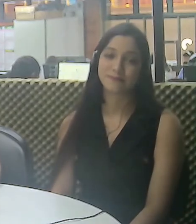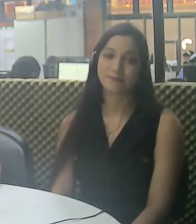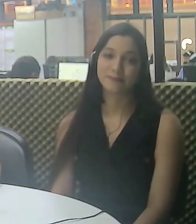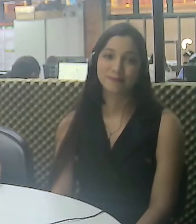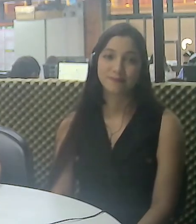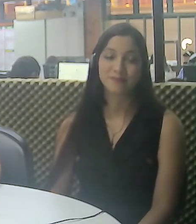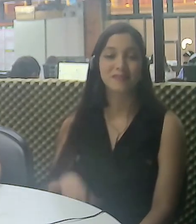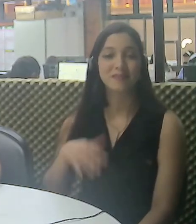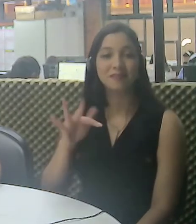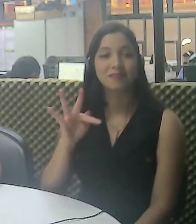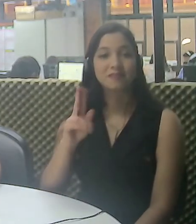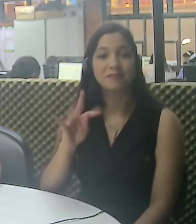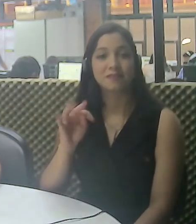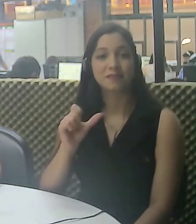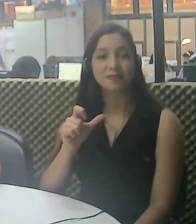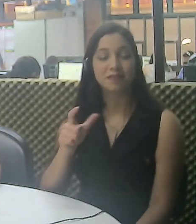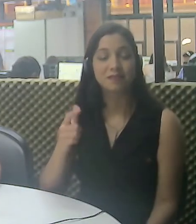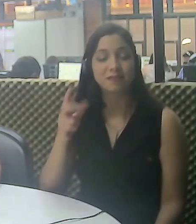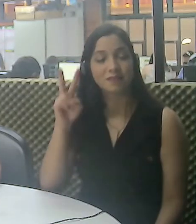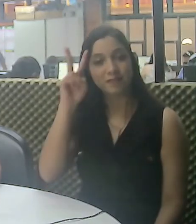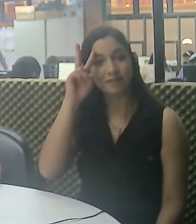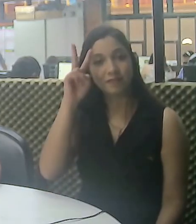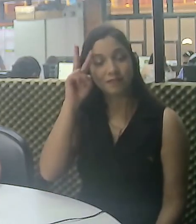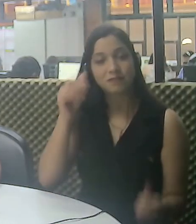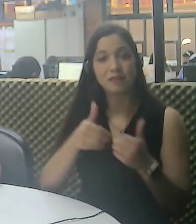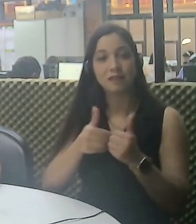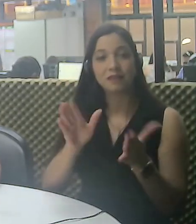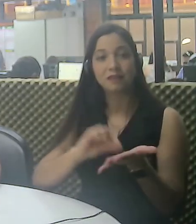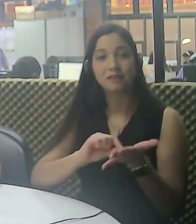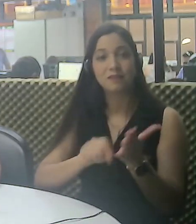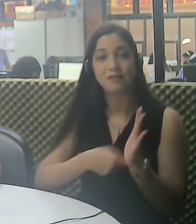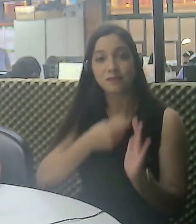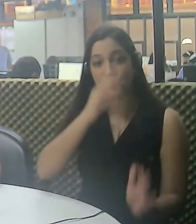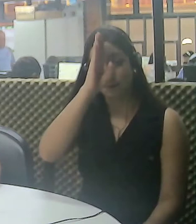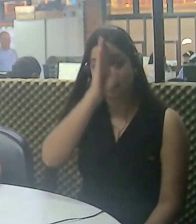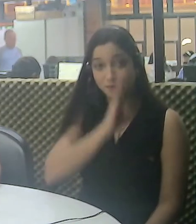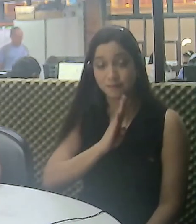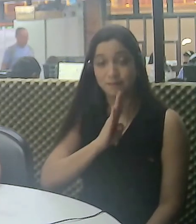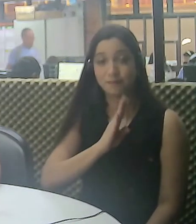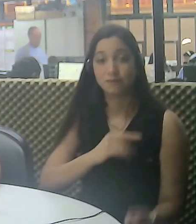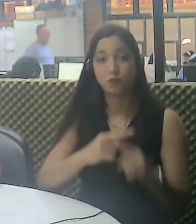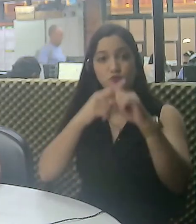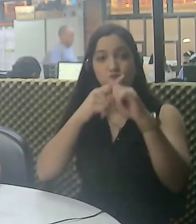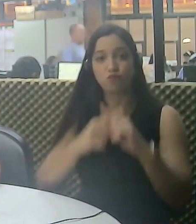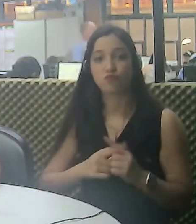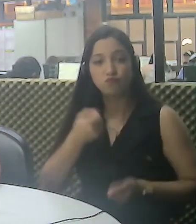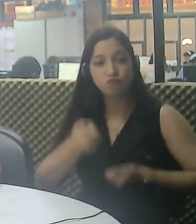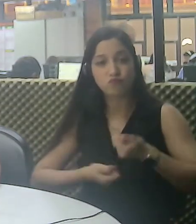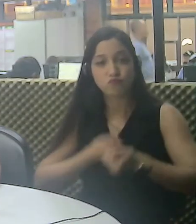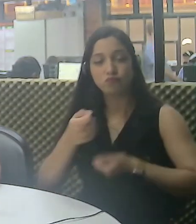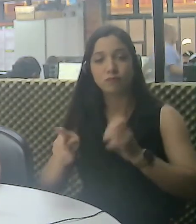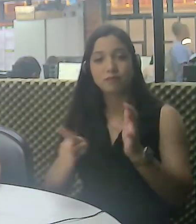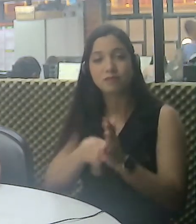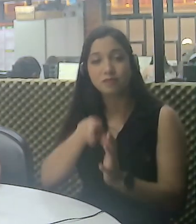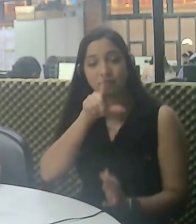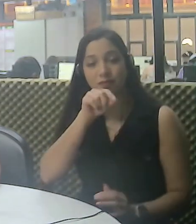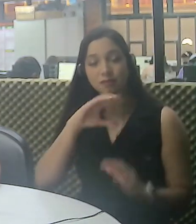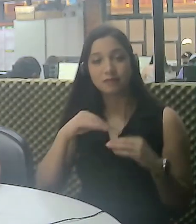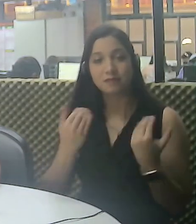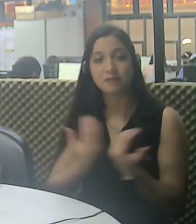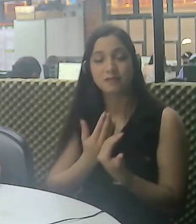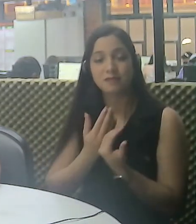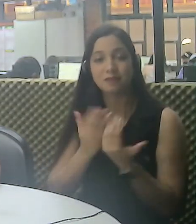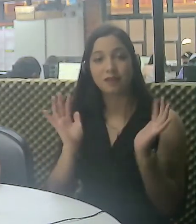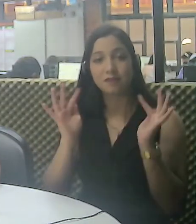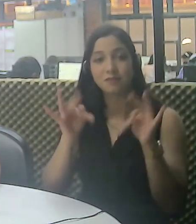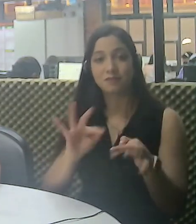A Futel abre na próxima segunda-feira, dia 5, as inscrições gratuitas para a corrida Desafio do Parque do Sabiá. Prova que encerra o